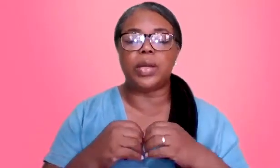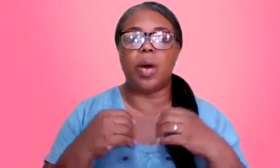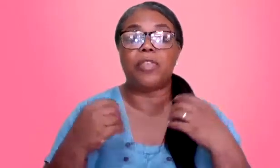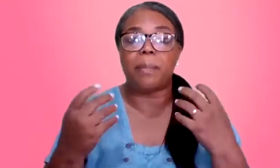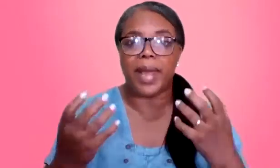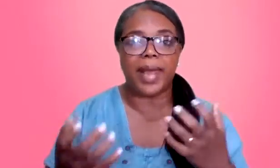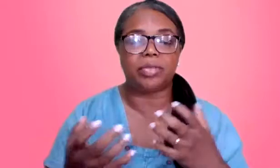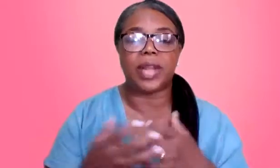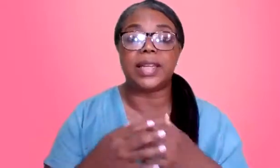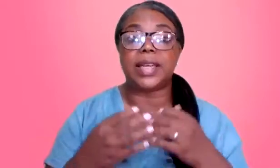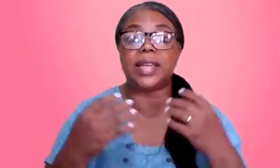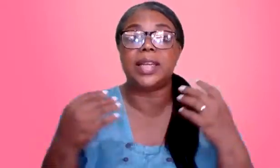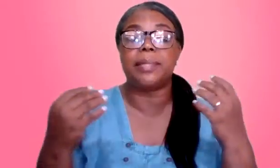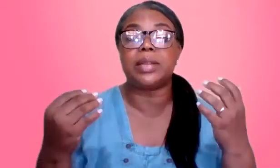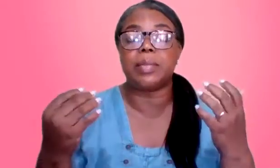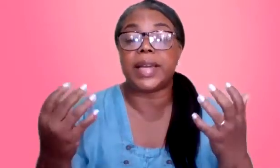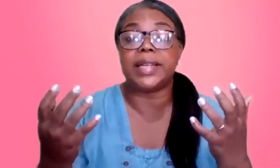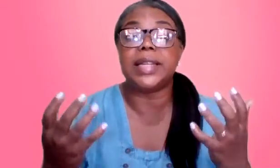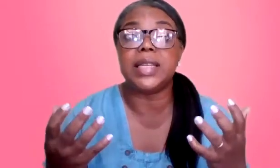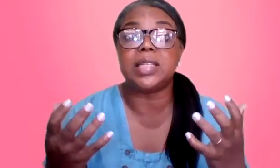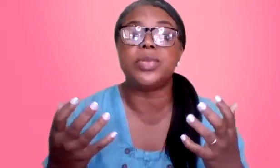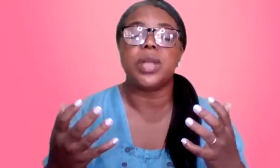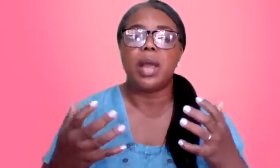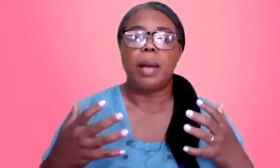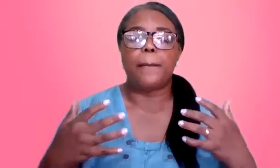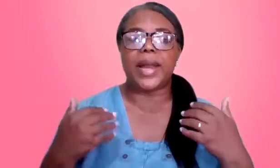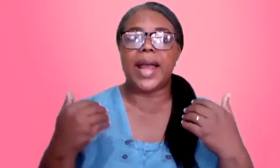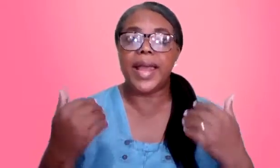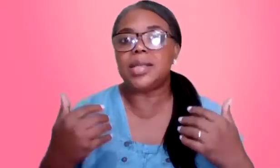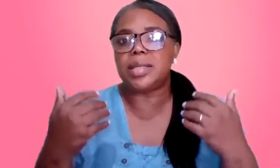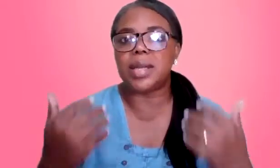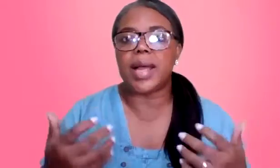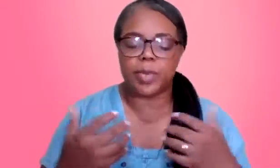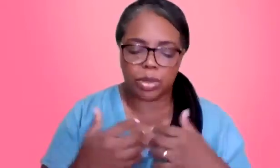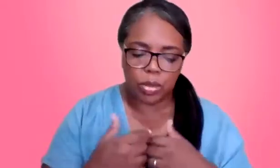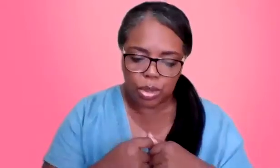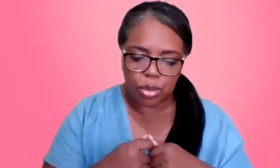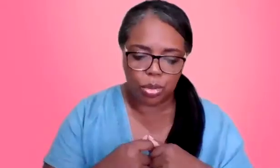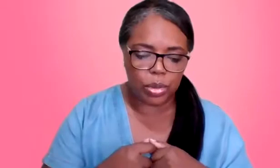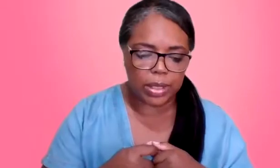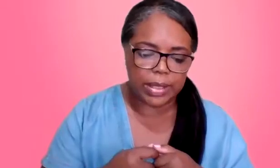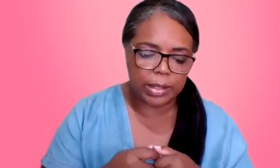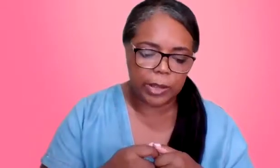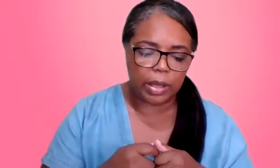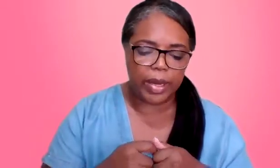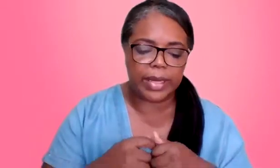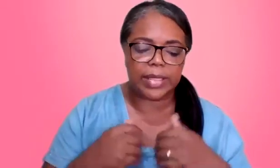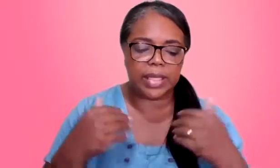o alfabeto, né? Ele cria mecanismos para ensinar as pessoas surdas. Então, ele inicia